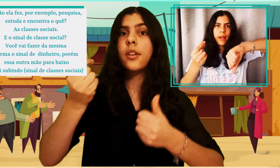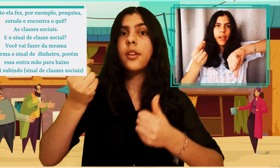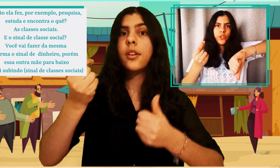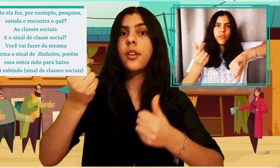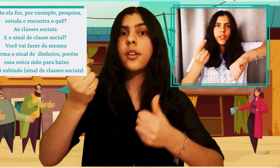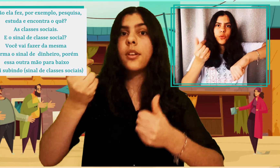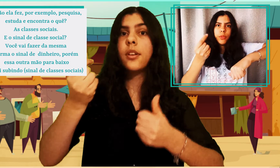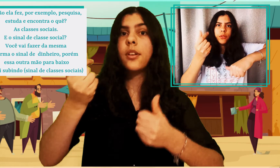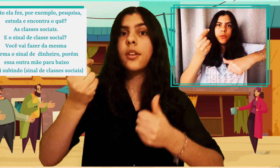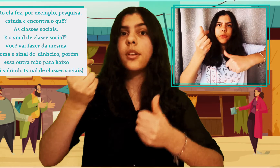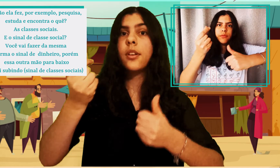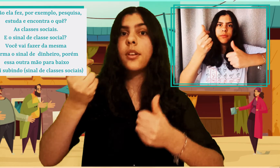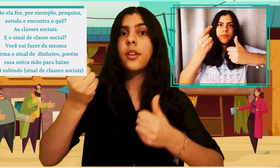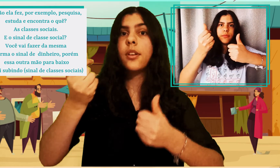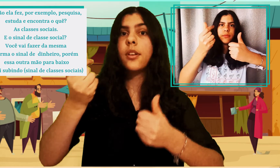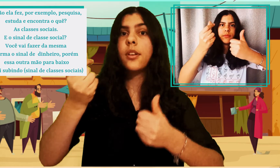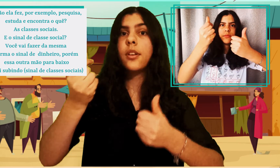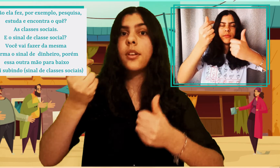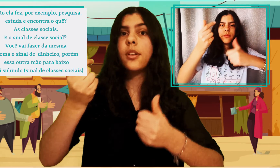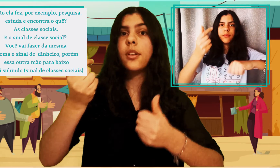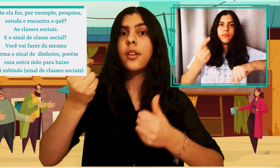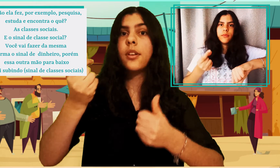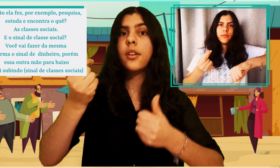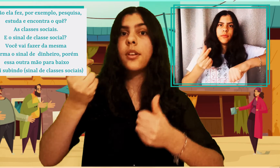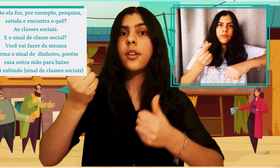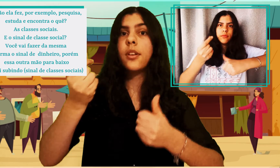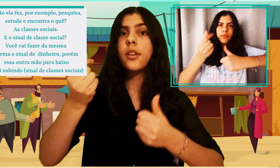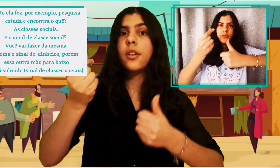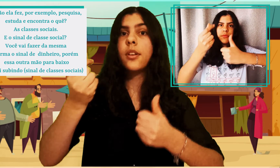para baixo que vai subindo.